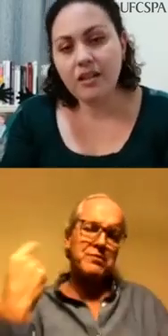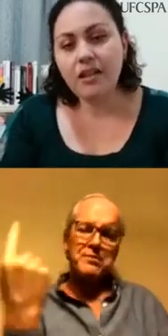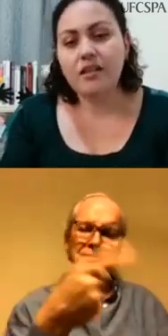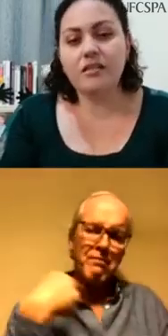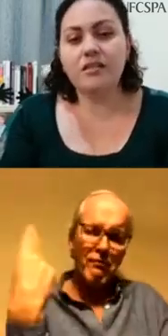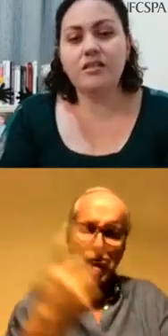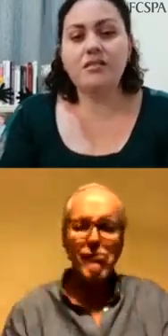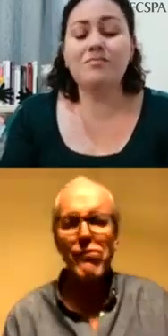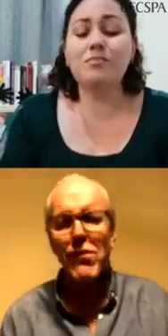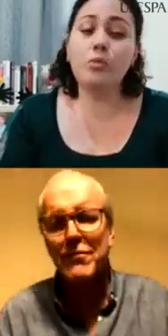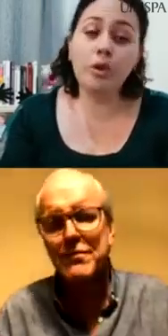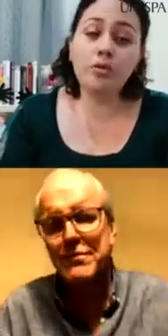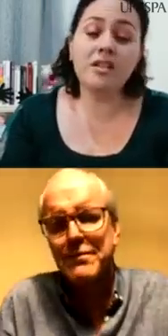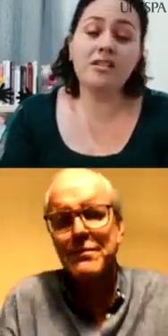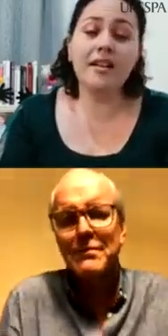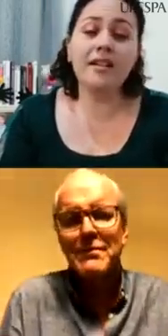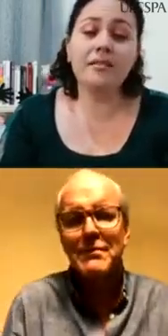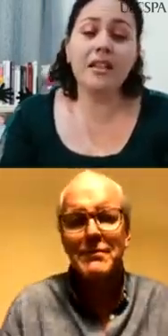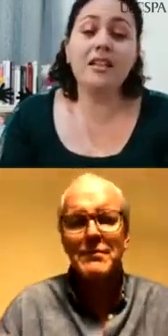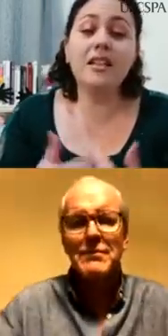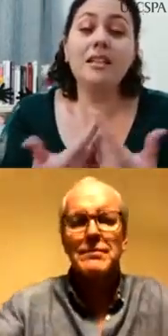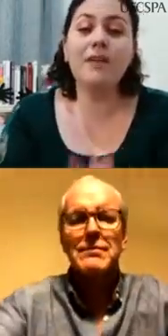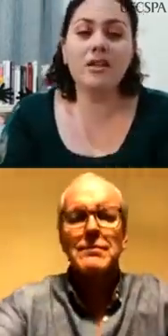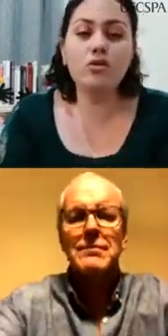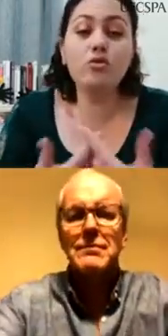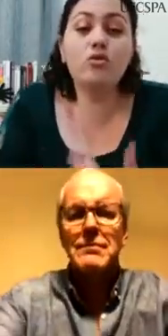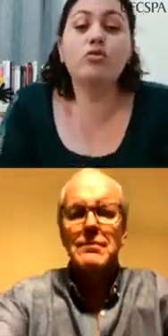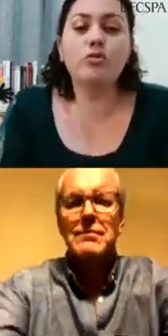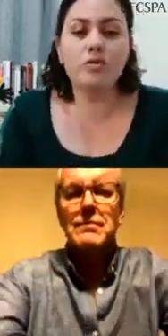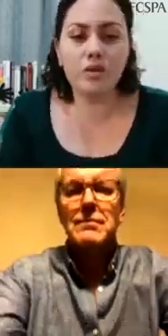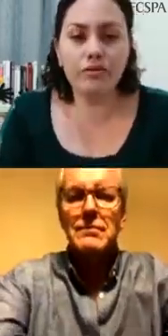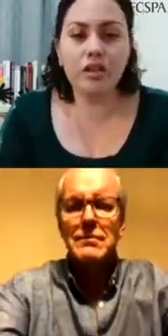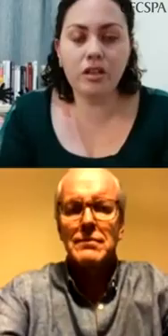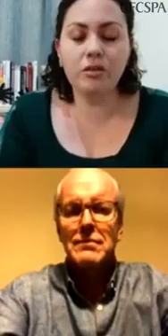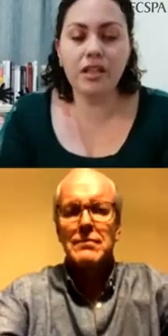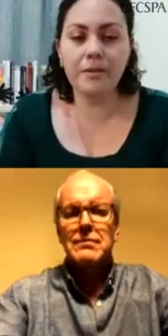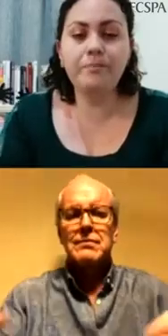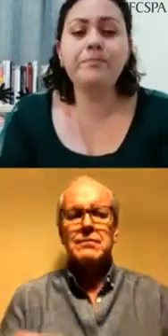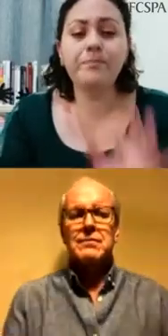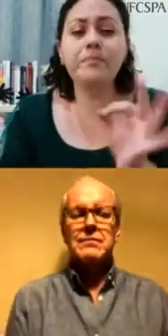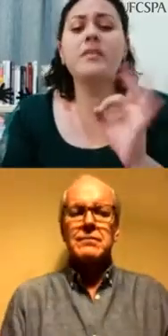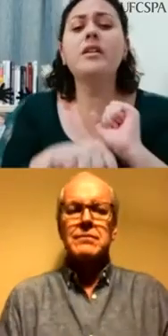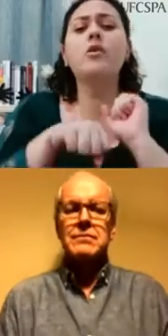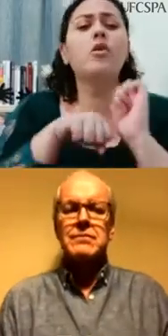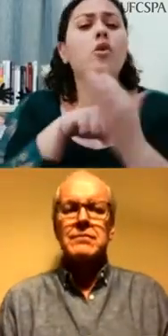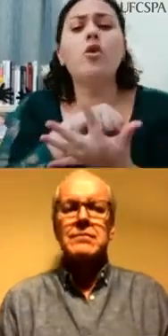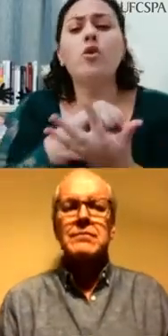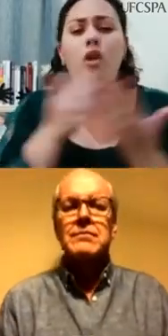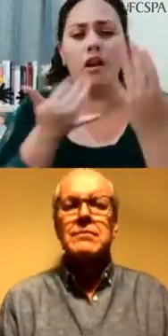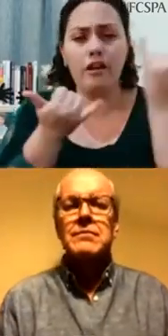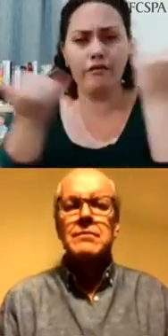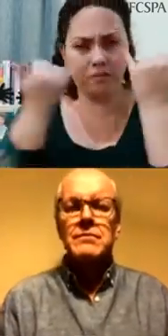né? Muitos até têm que ir no médico junto com seu filho, né?